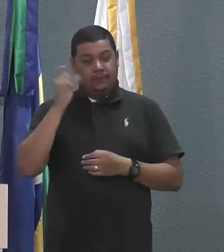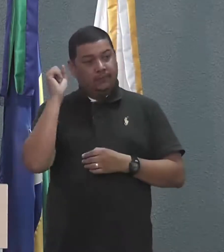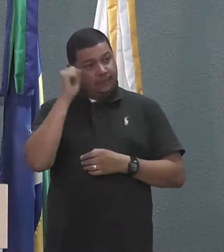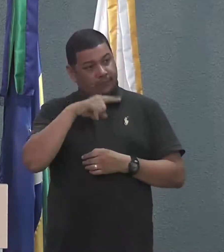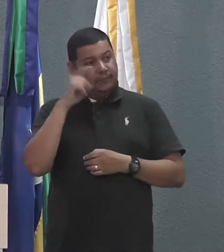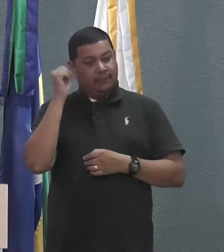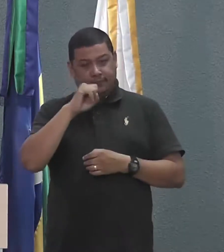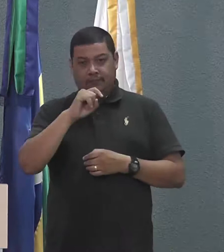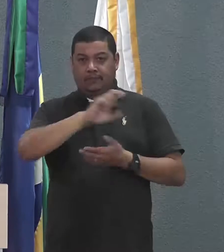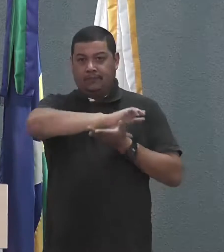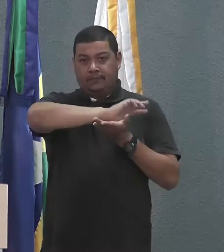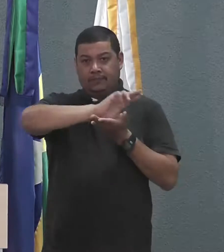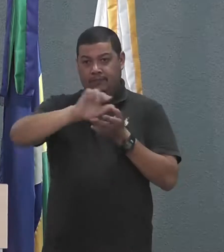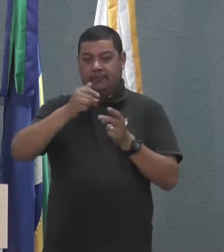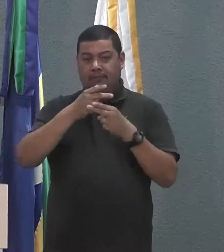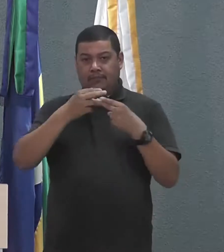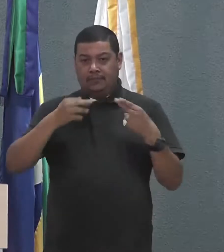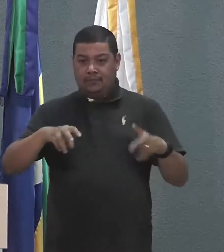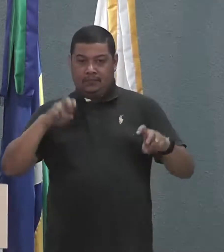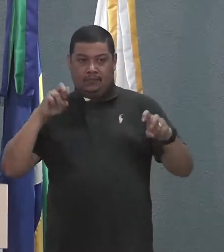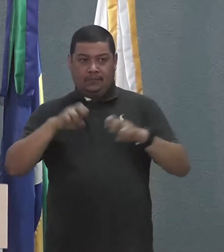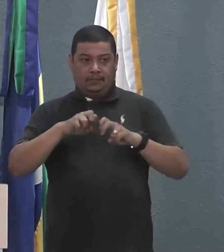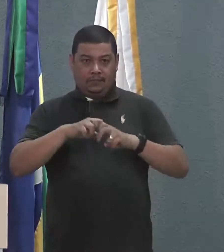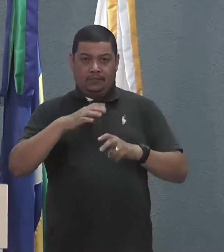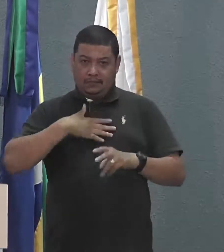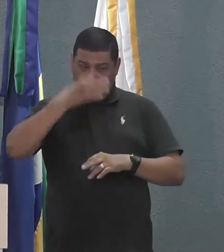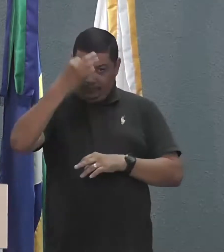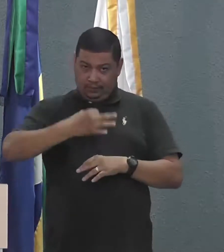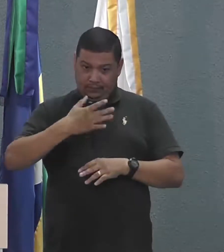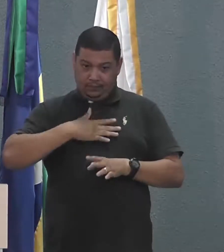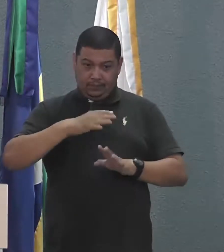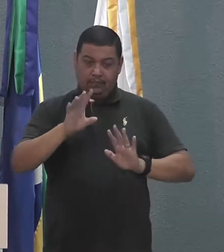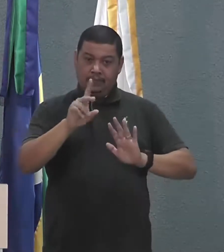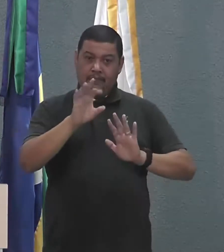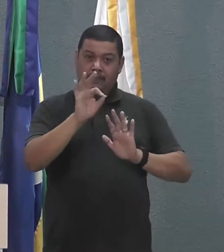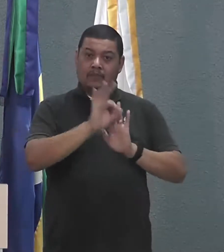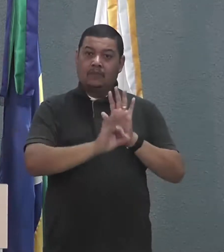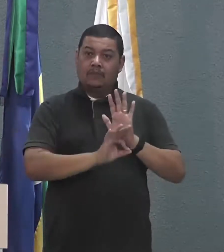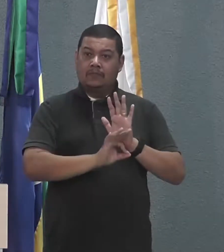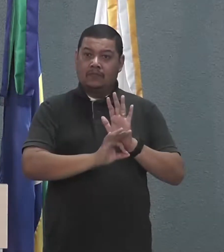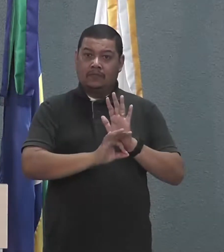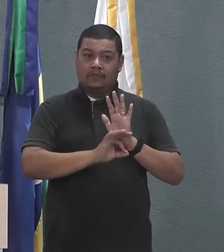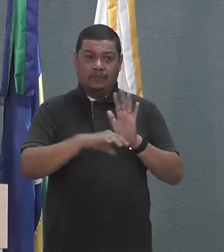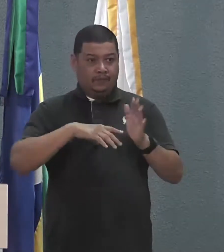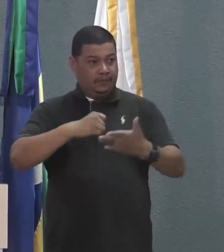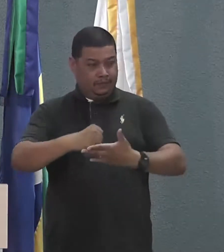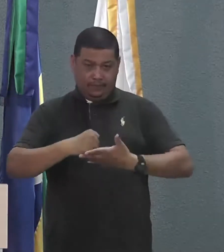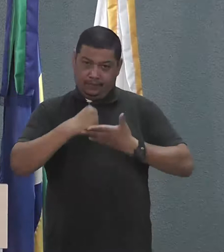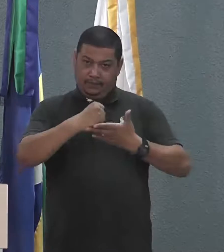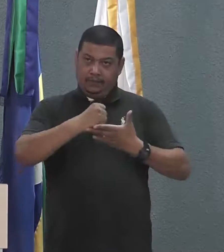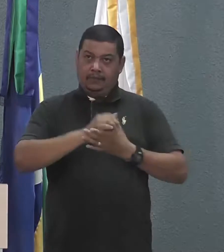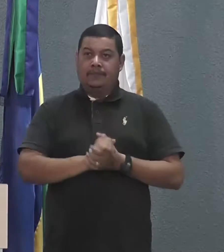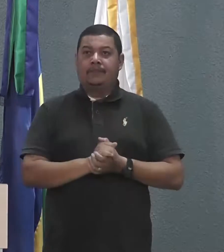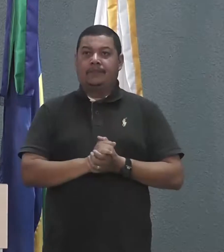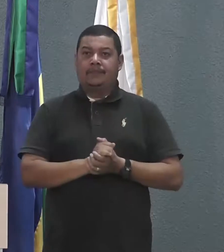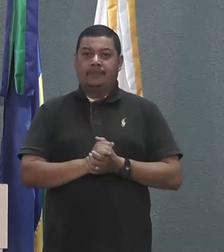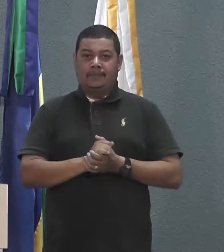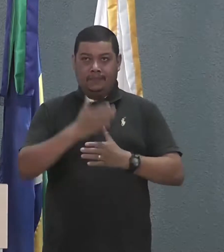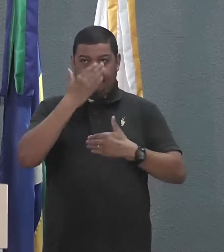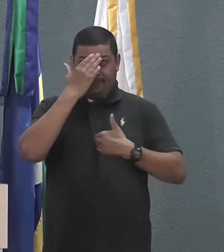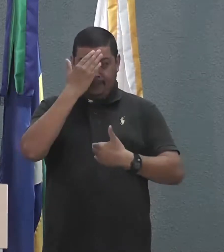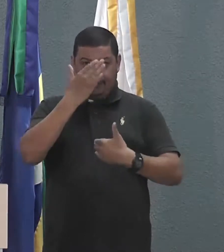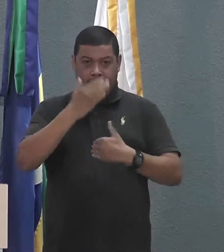desses acontecimentos, desses acidentes, eu tenho certeza que o meu projeto vai de encontro à população. Muito